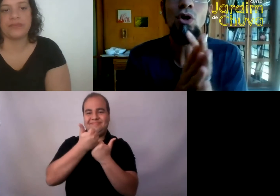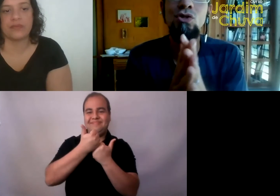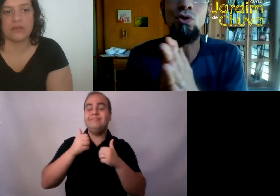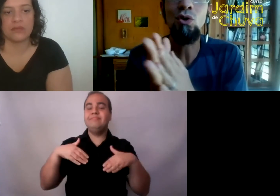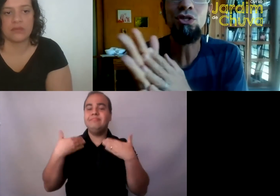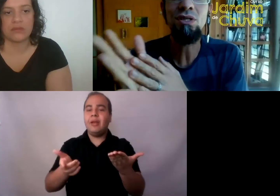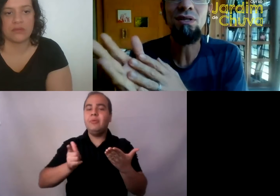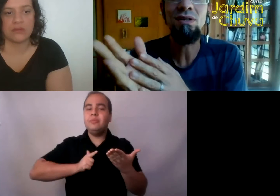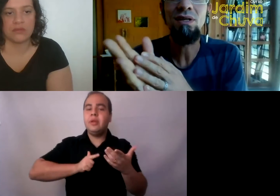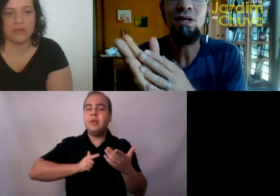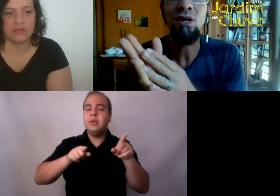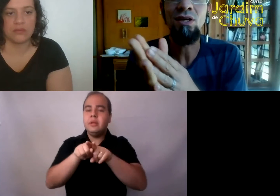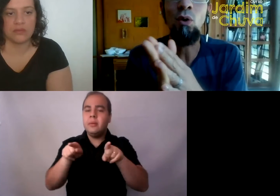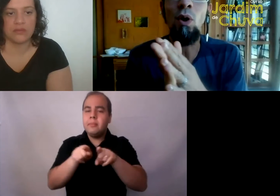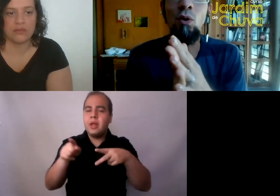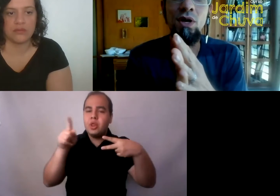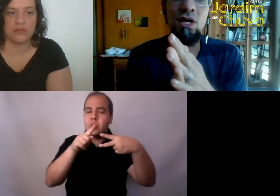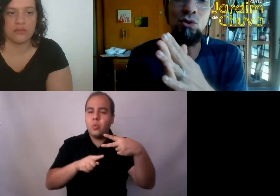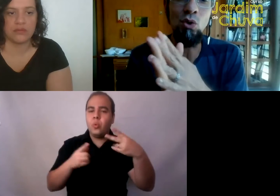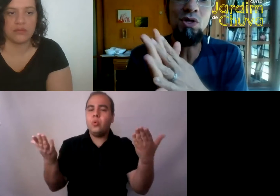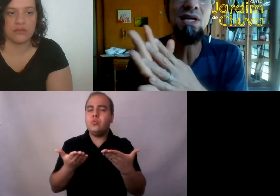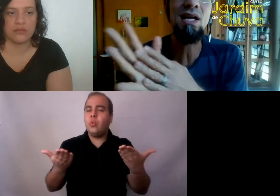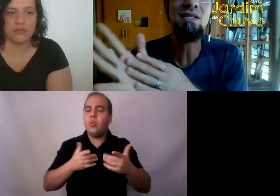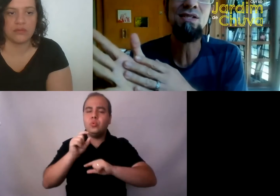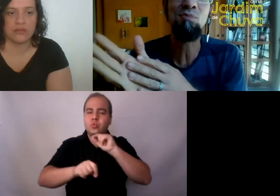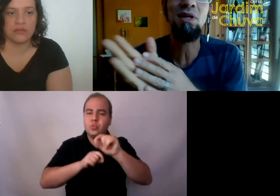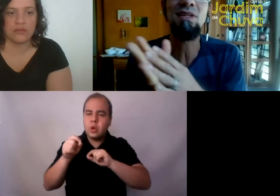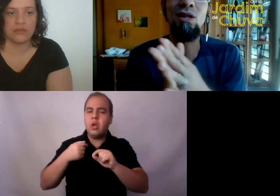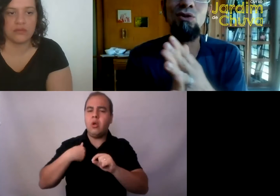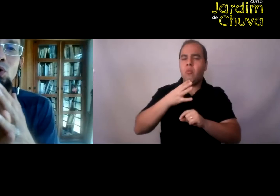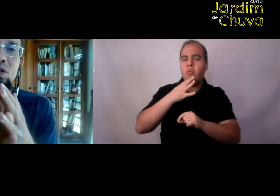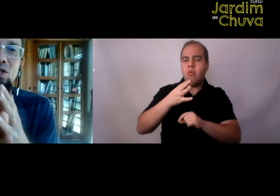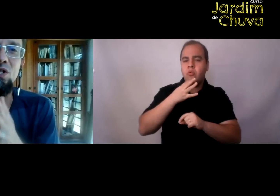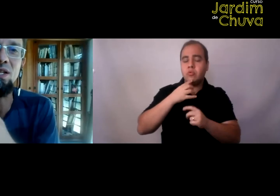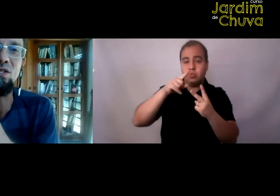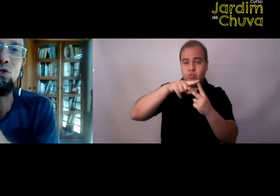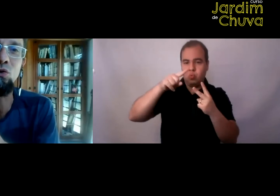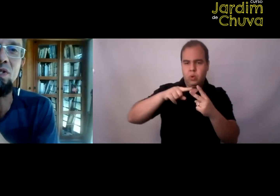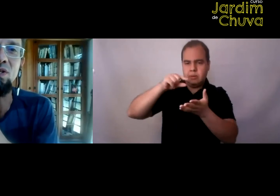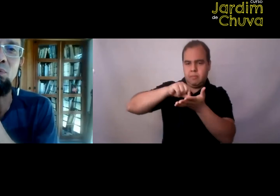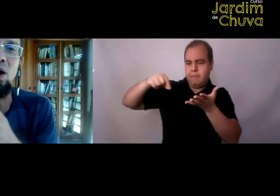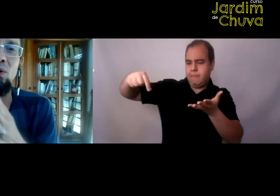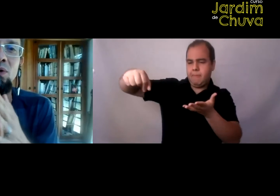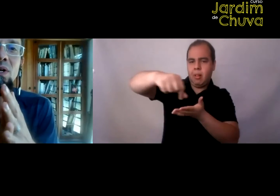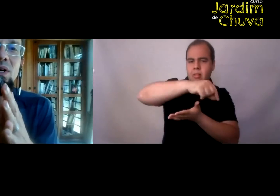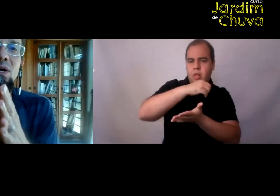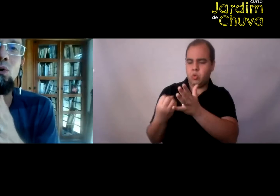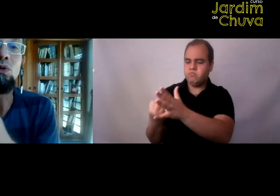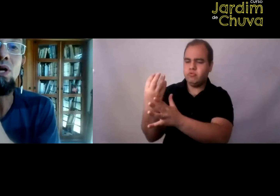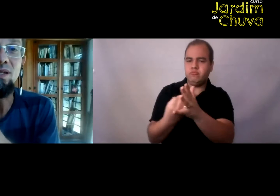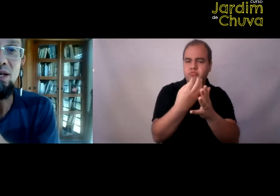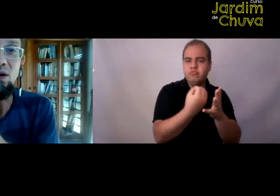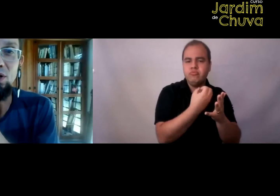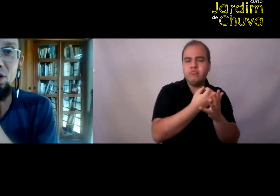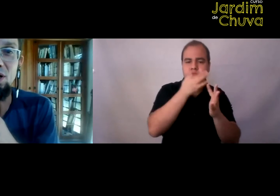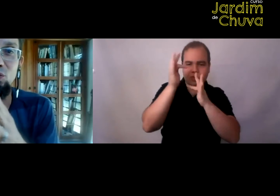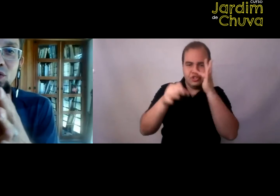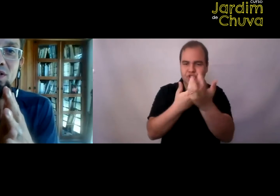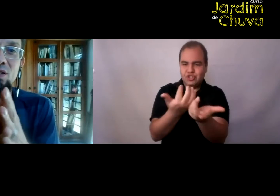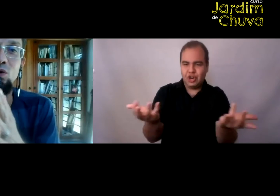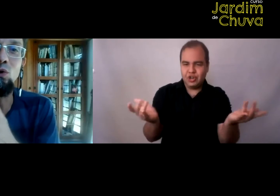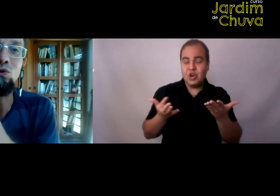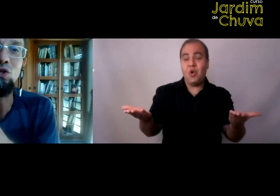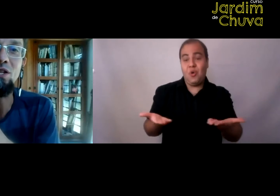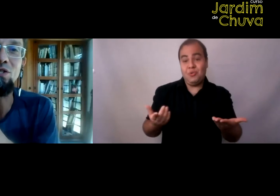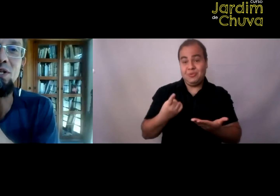tem 2 hoje, que eu reconheço, 2 grandes plantadores de jardins de chuva em São Paulo. Um deles está aqui com a gente, o